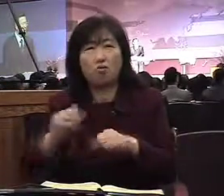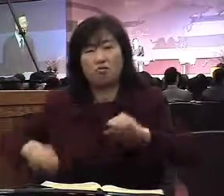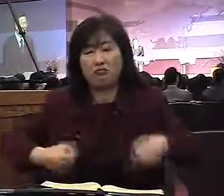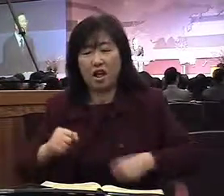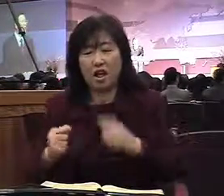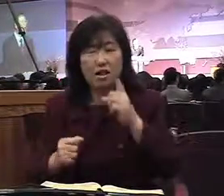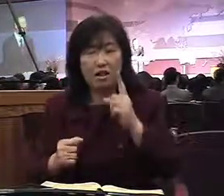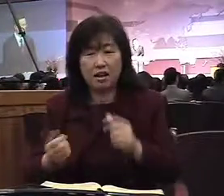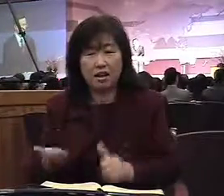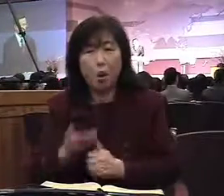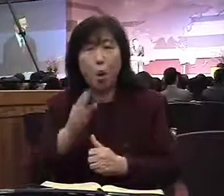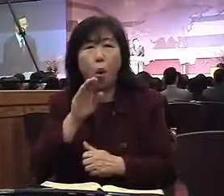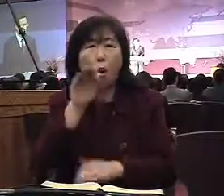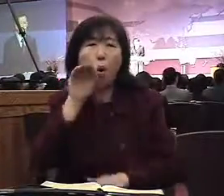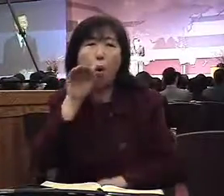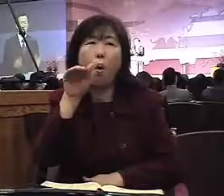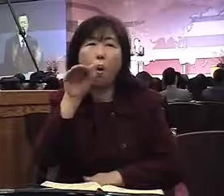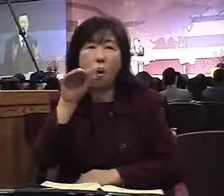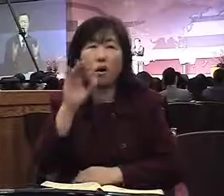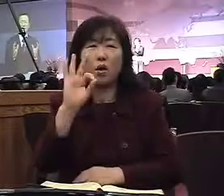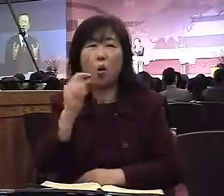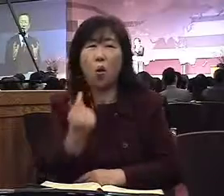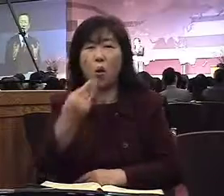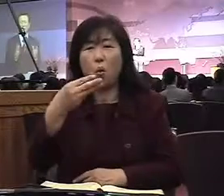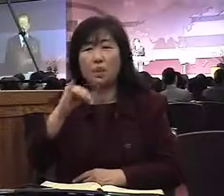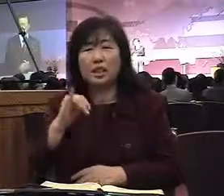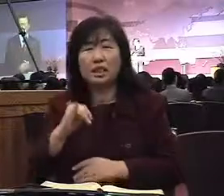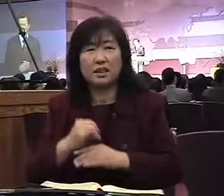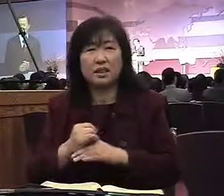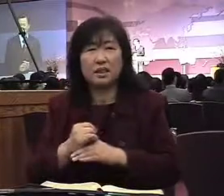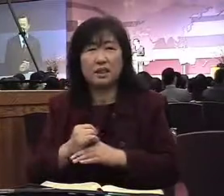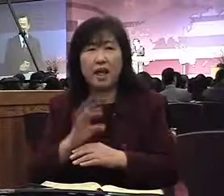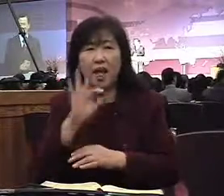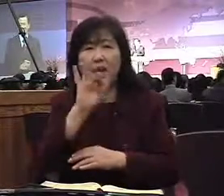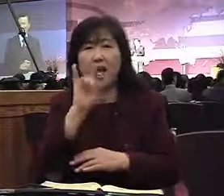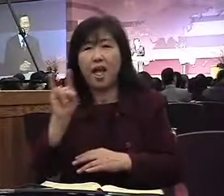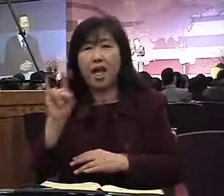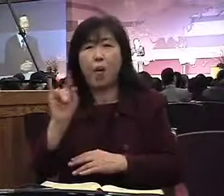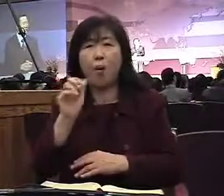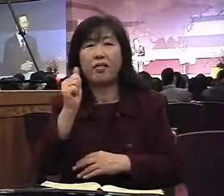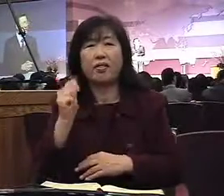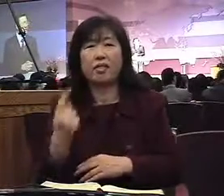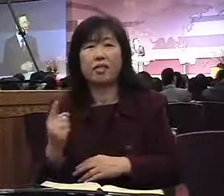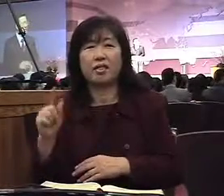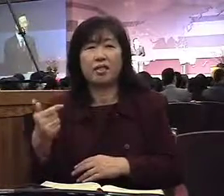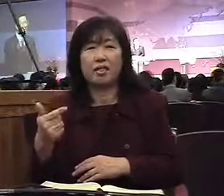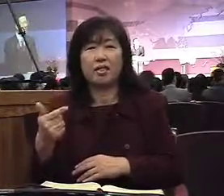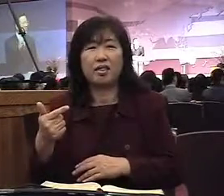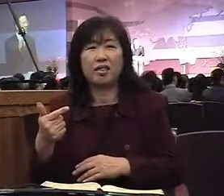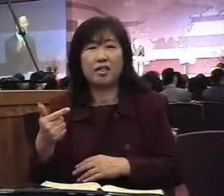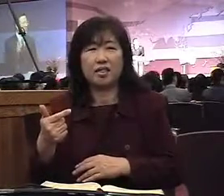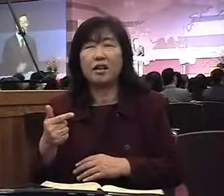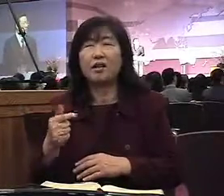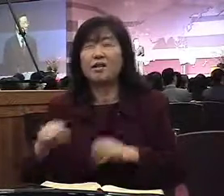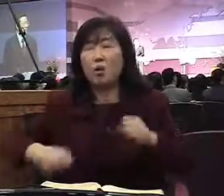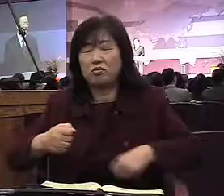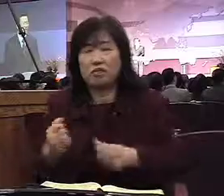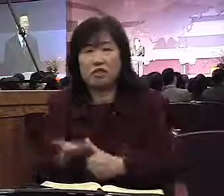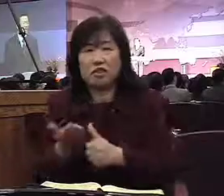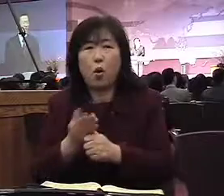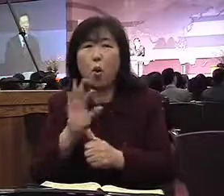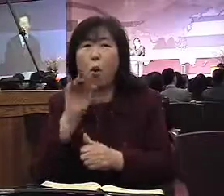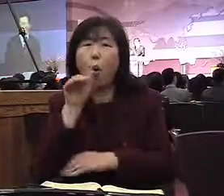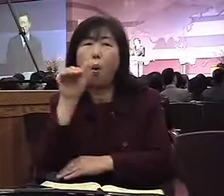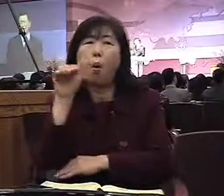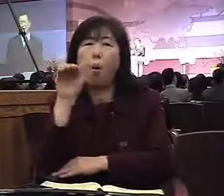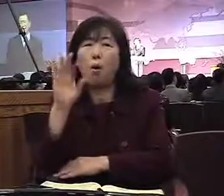뭐냐면 오리를 키웠습니다. 미국 사람들은 희한한 걸 다 애완용으로 키우잖아요. 근데 이 오리를 키웠는데 딱 1년을 집안에서만